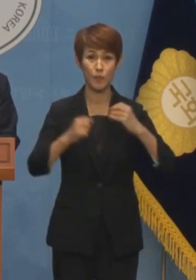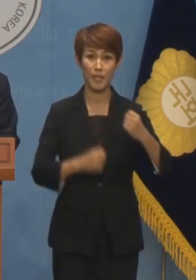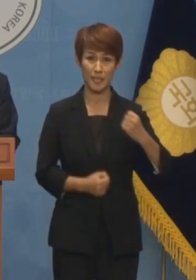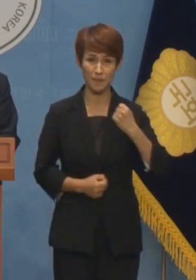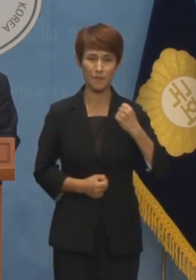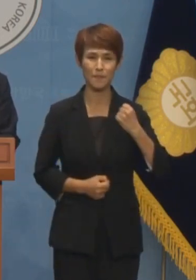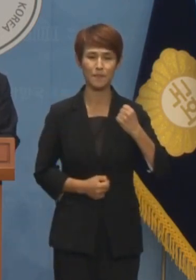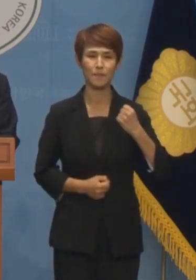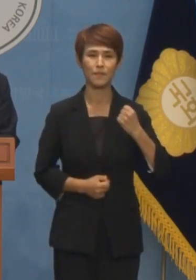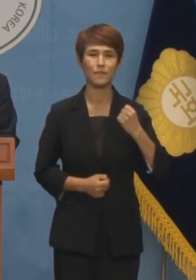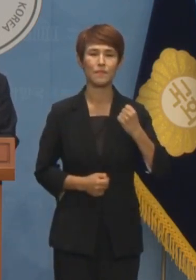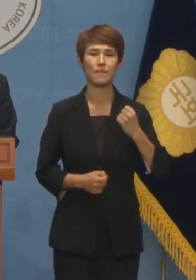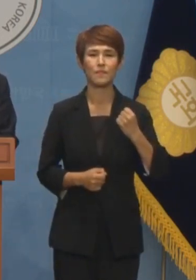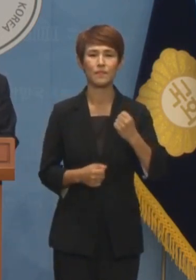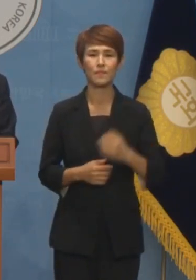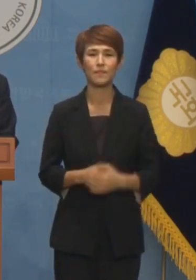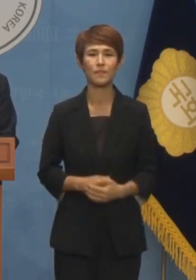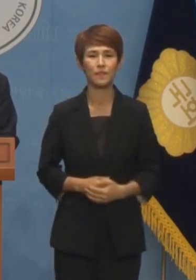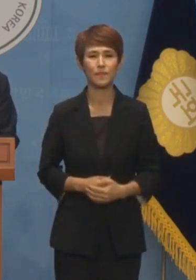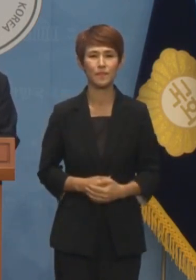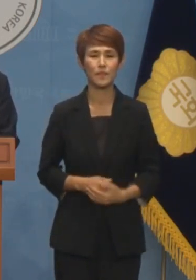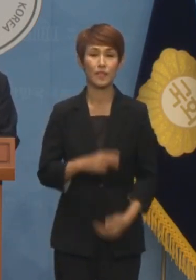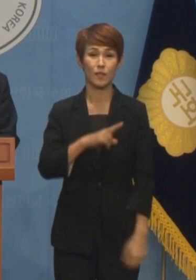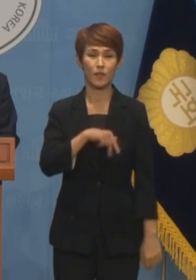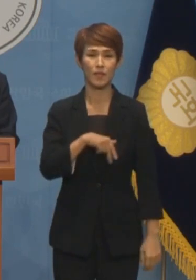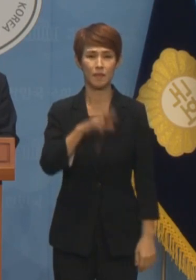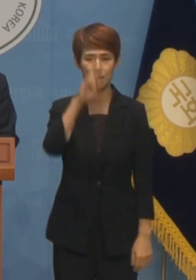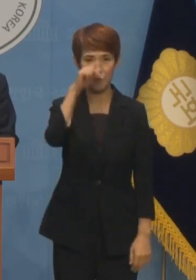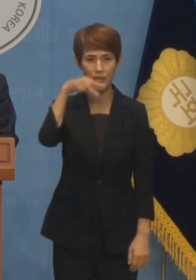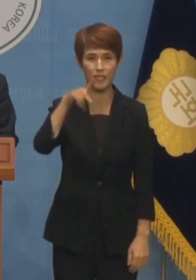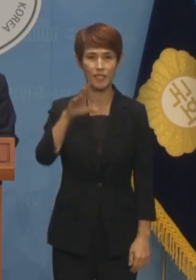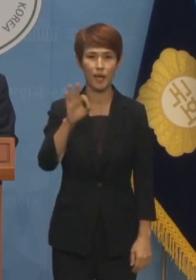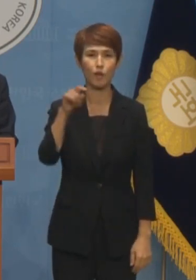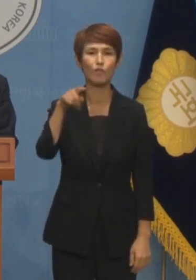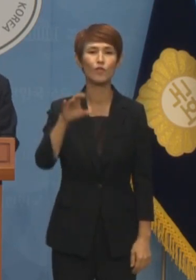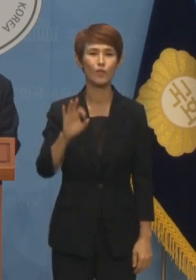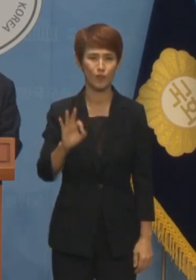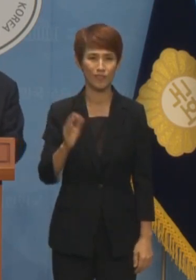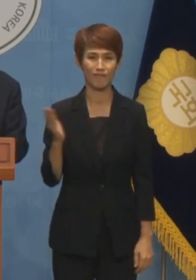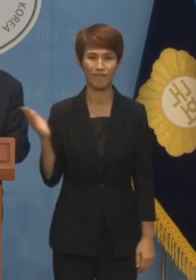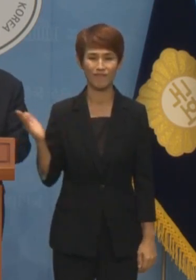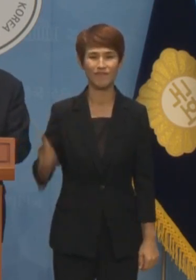국민의힘 경남 밀양 의령 함안 창녕 국회의원 박상웅입니다.